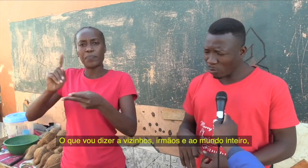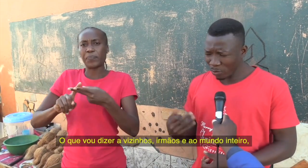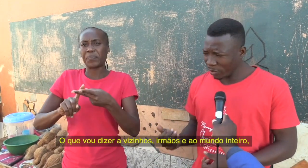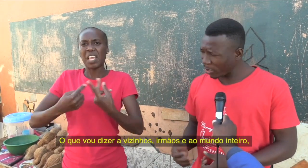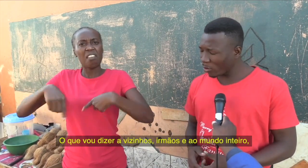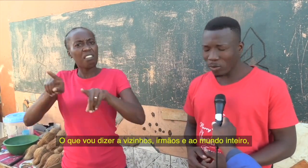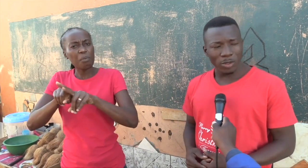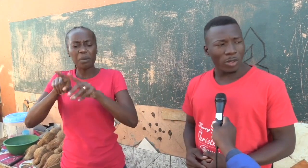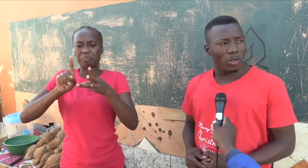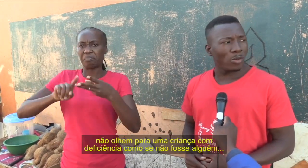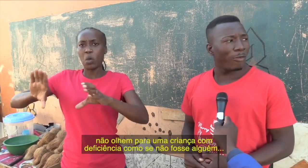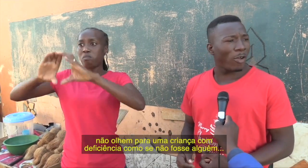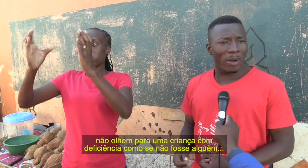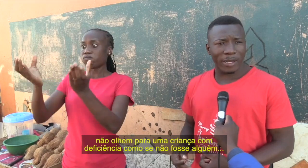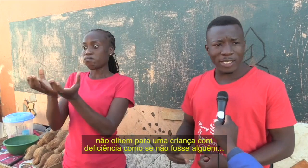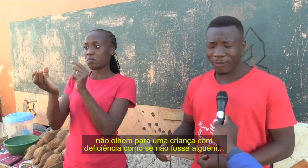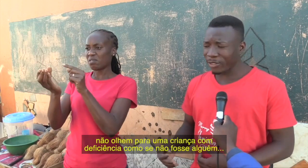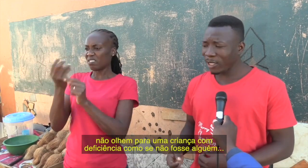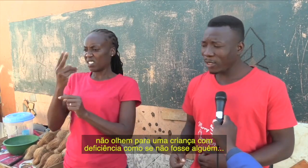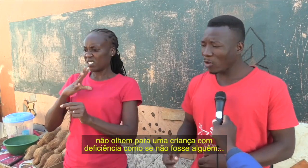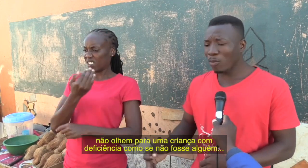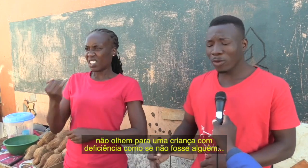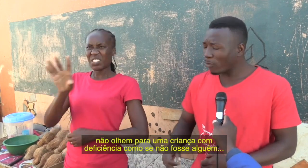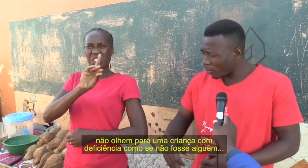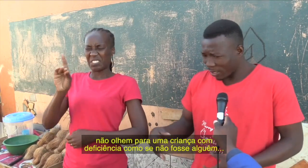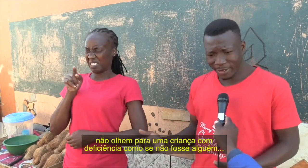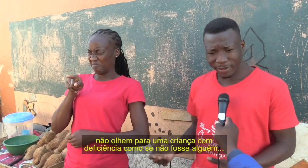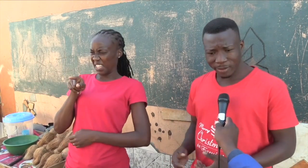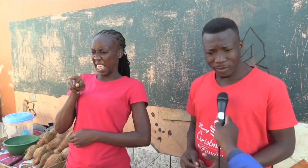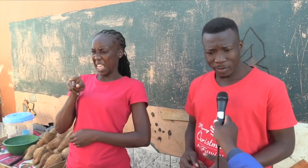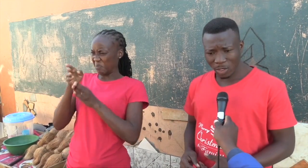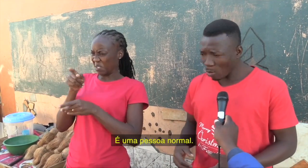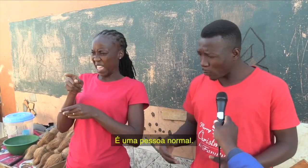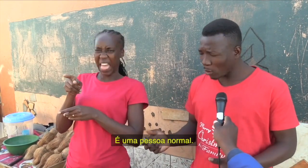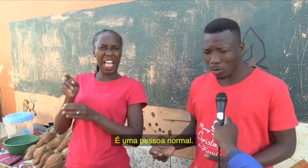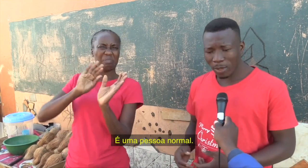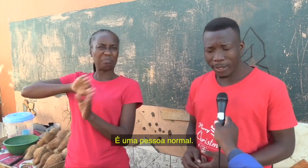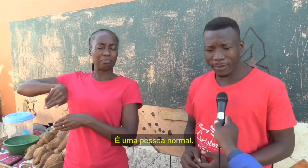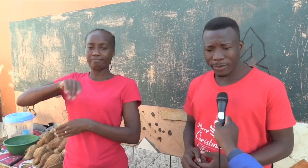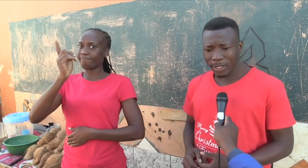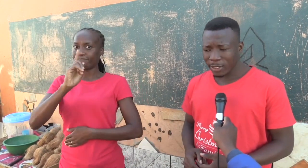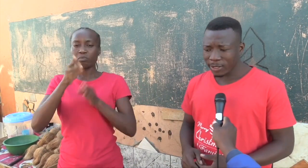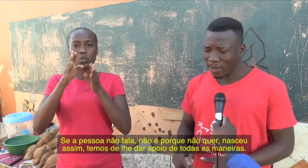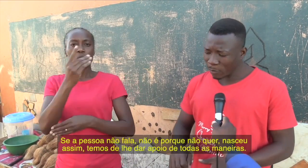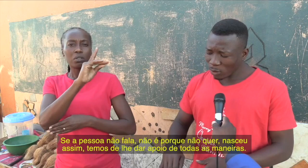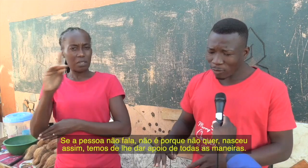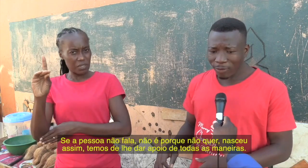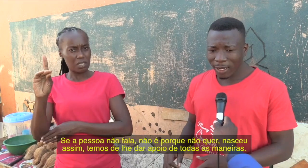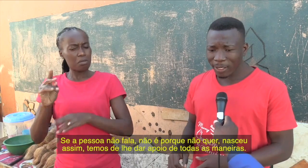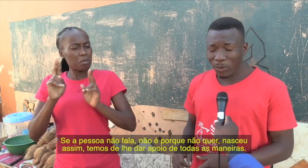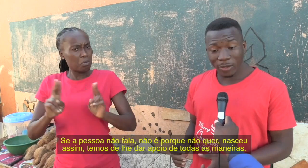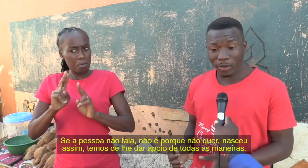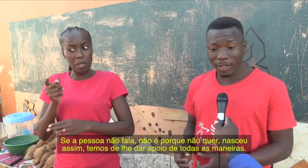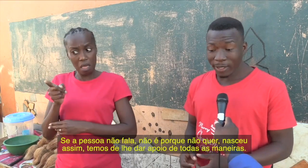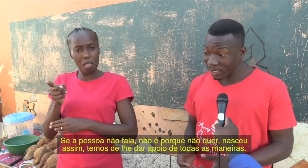como o mundo inteiro não vê uma criança deficiente em como que não fosse alguém é uma pessoa normal se a pessoa não